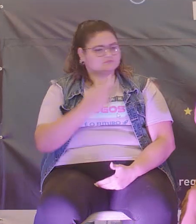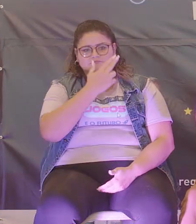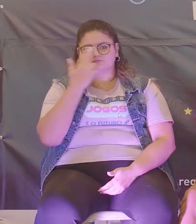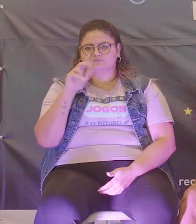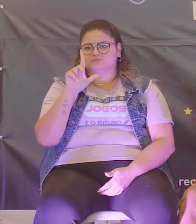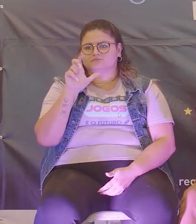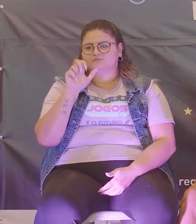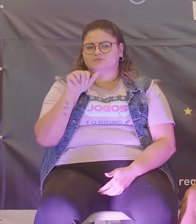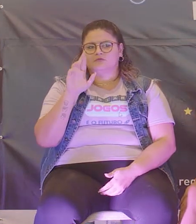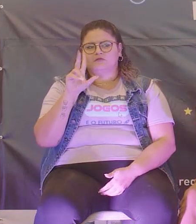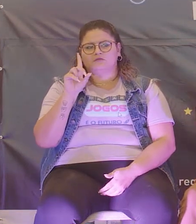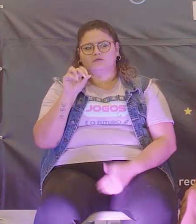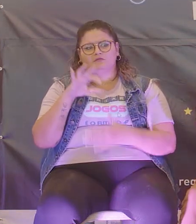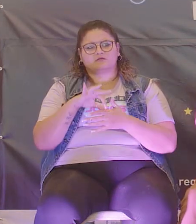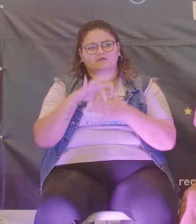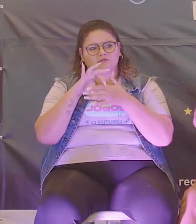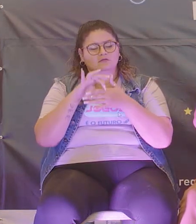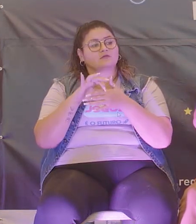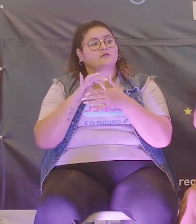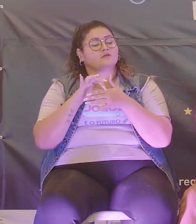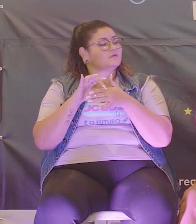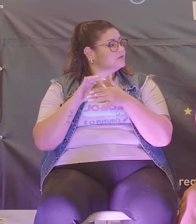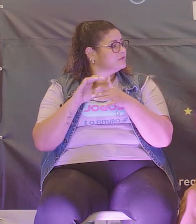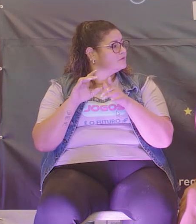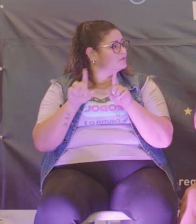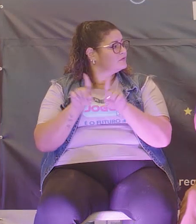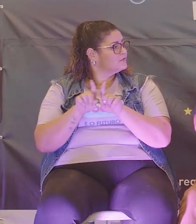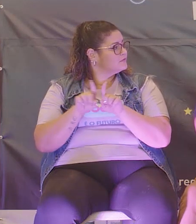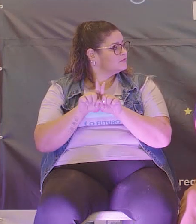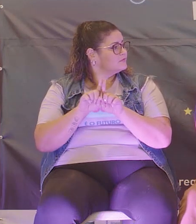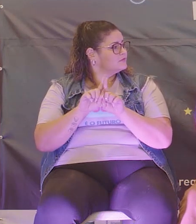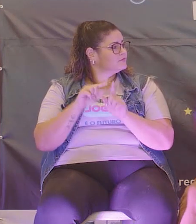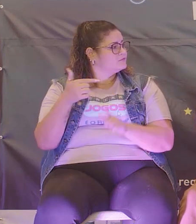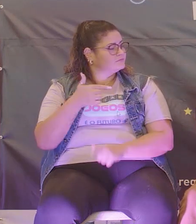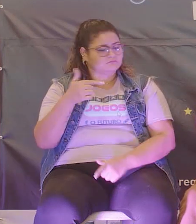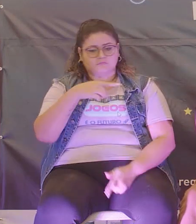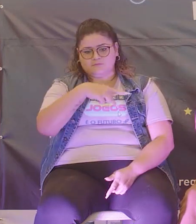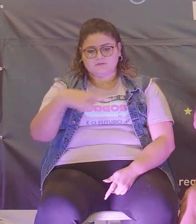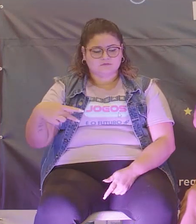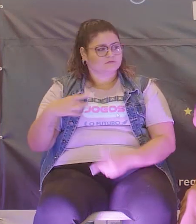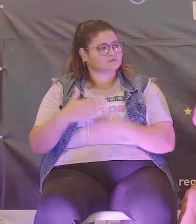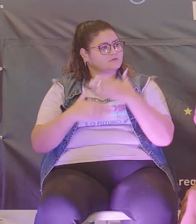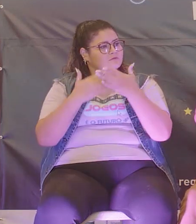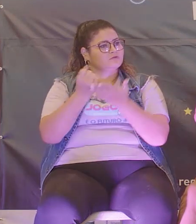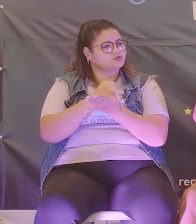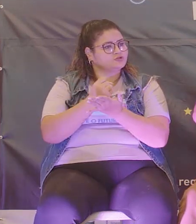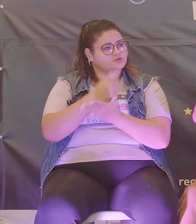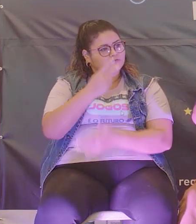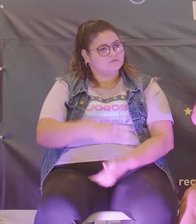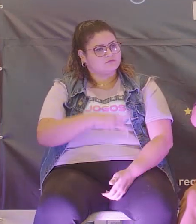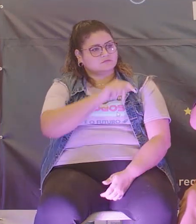sou líder de programação na Dobro 10 Studios. Eu também sou vice-presidente da Associação de Desenvolvedores dos Jogos daqui do estado do